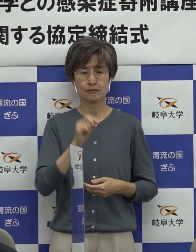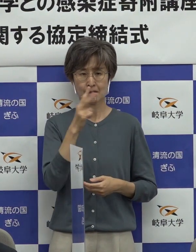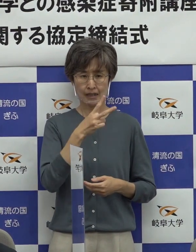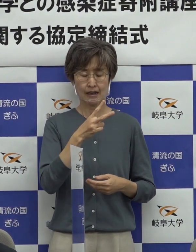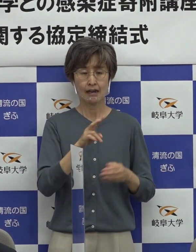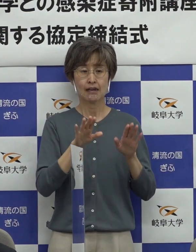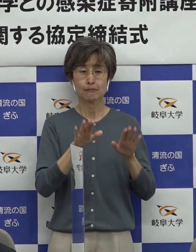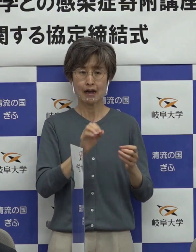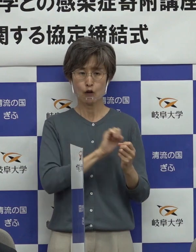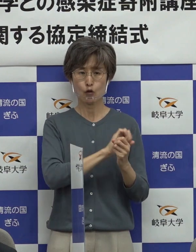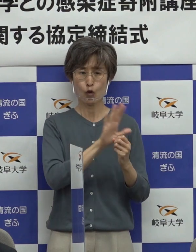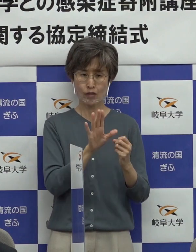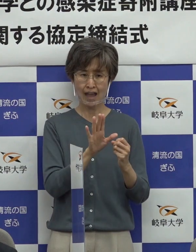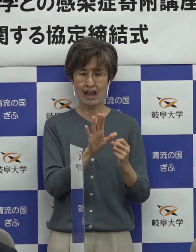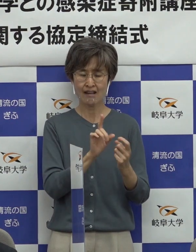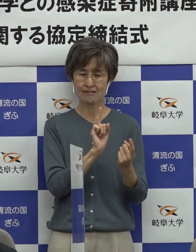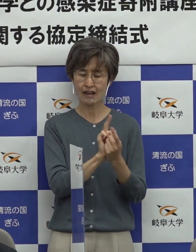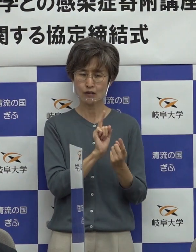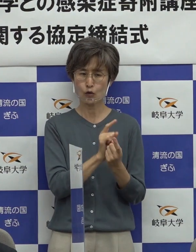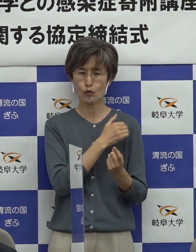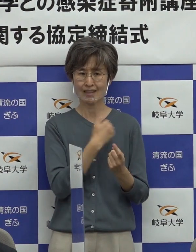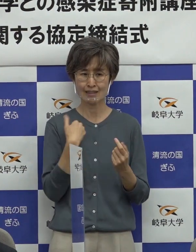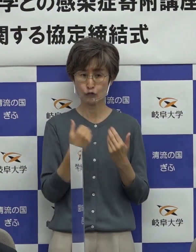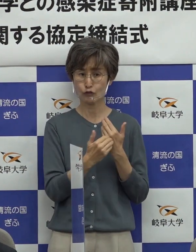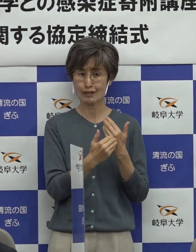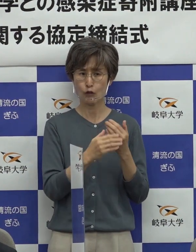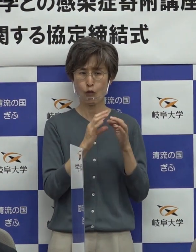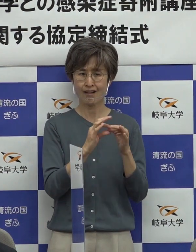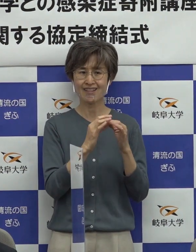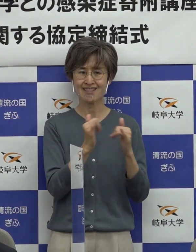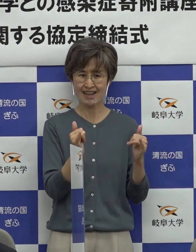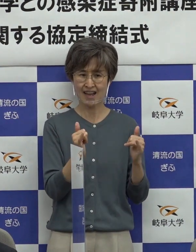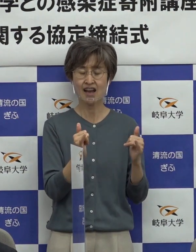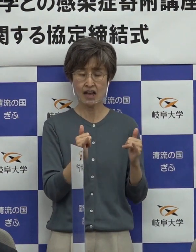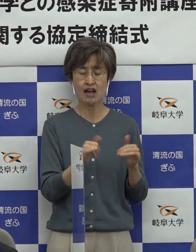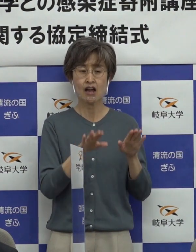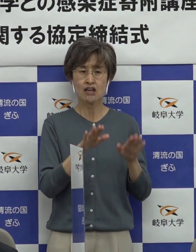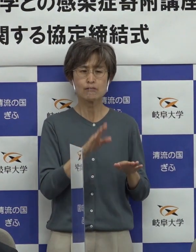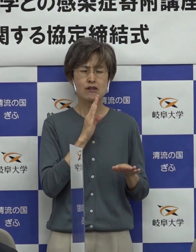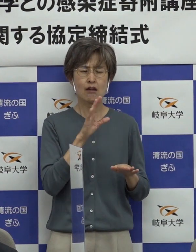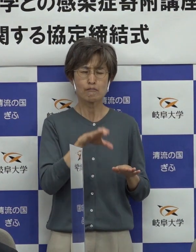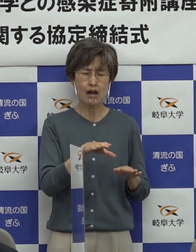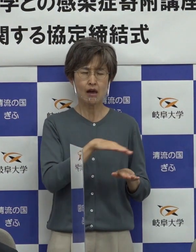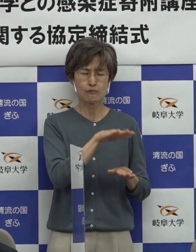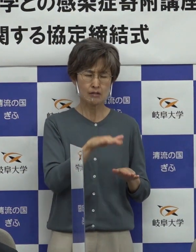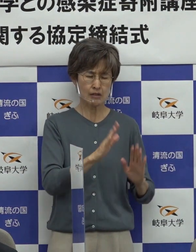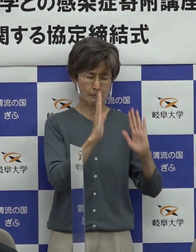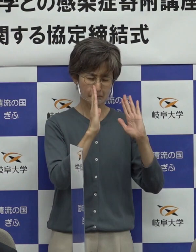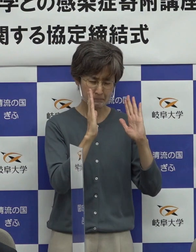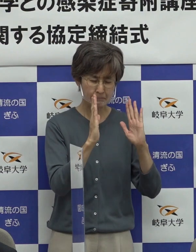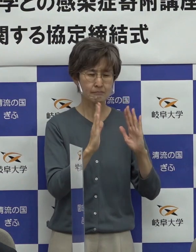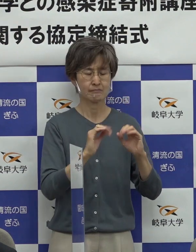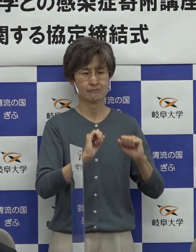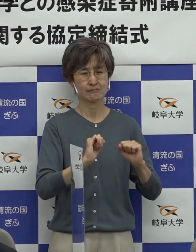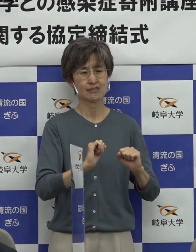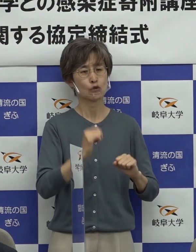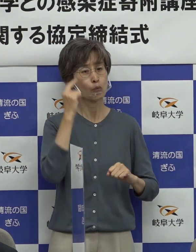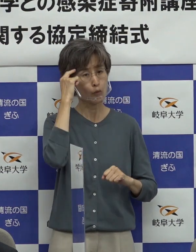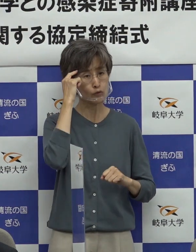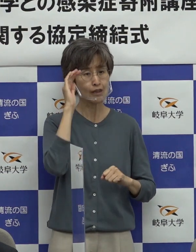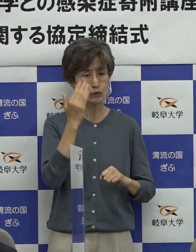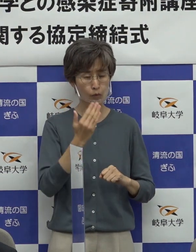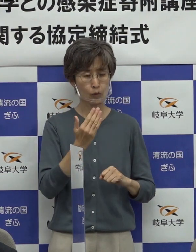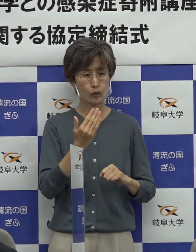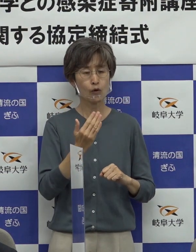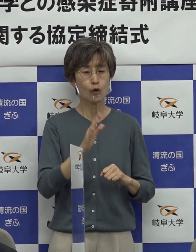対応する医療従事者の方、今現場でやっておられる方で非常にマインドが高いと思うんですけれども、今後そ